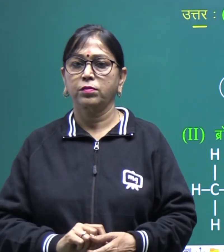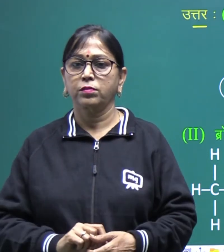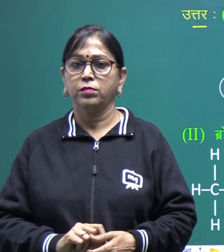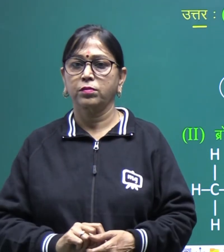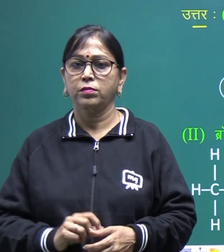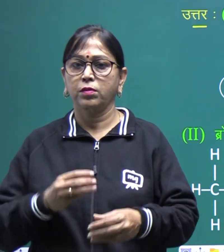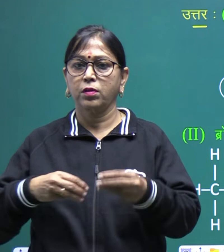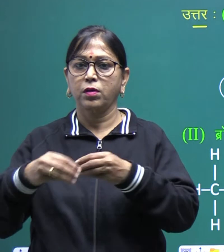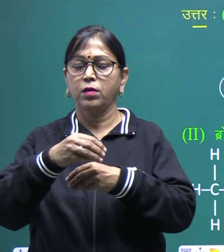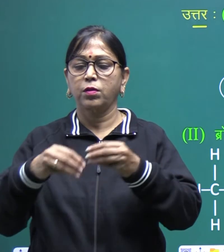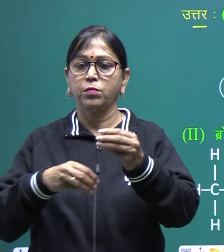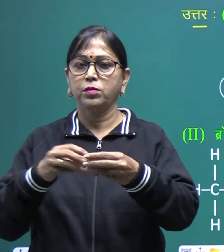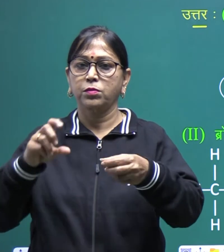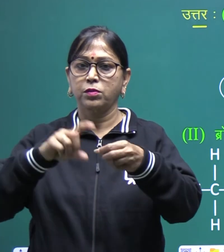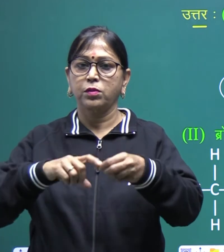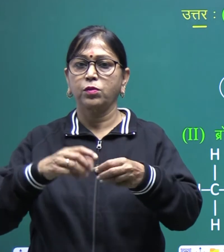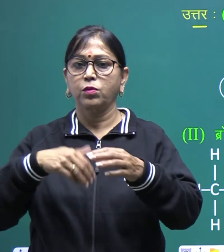आपस में संयोग कर